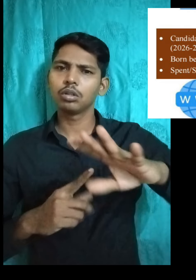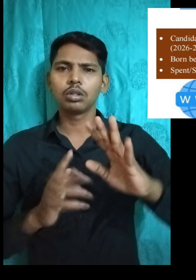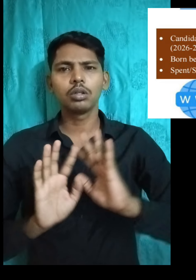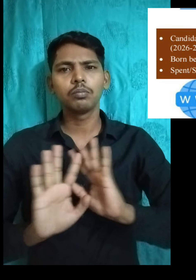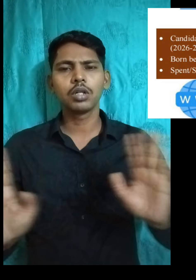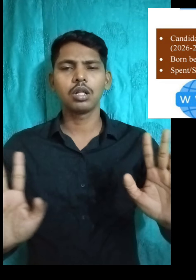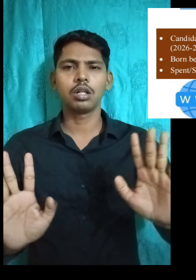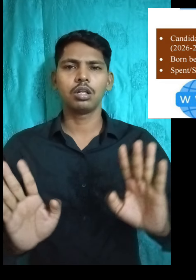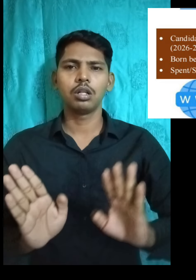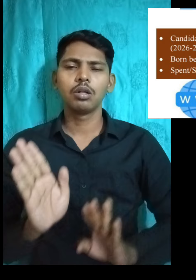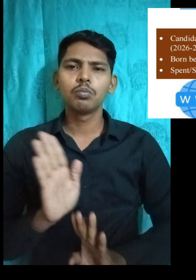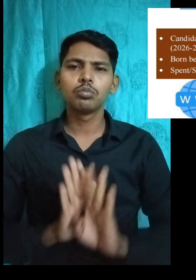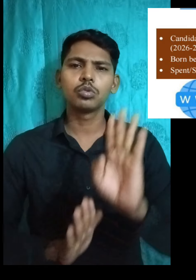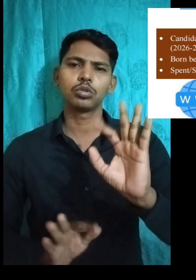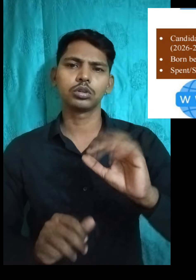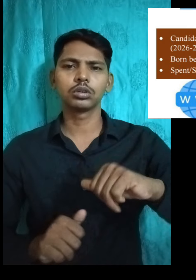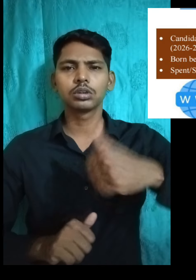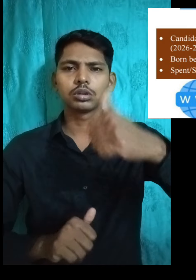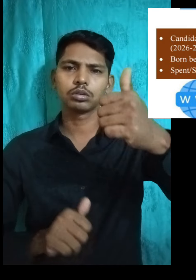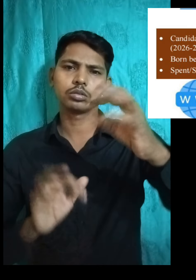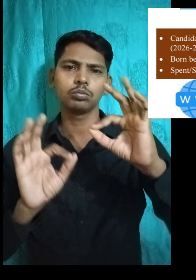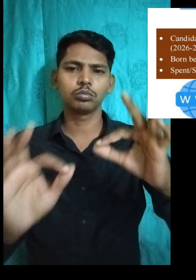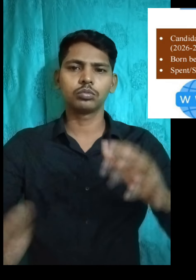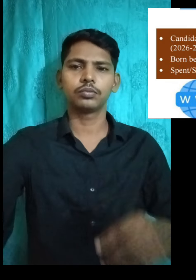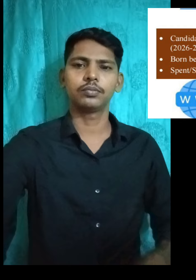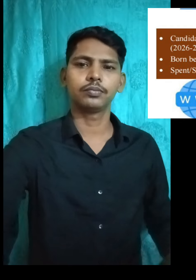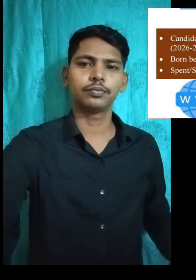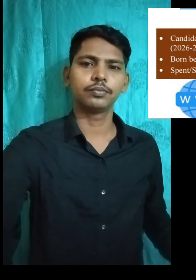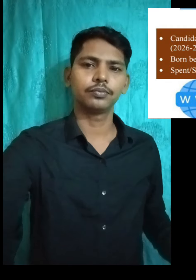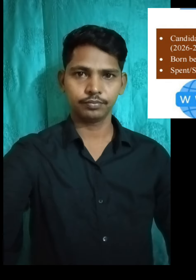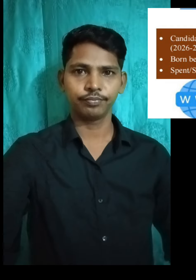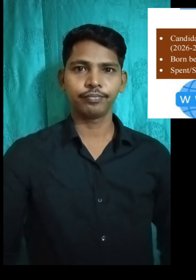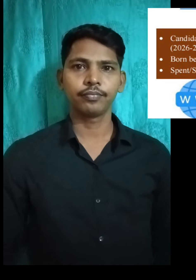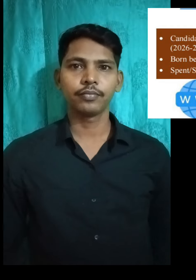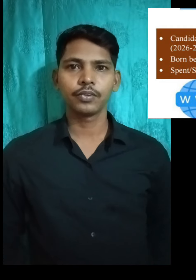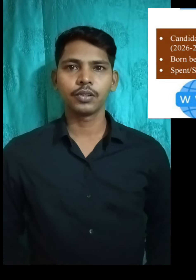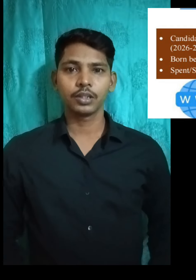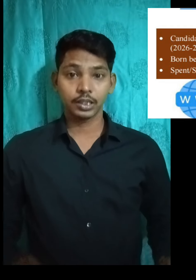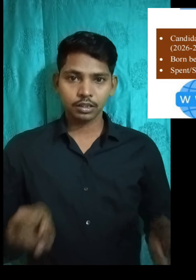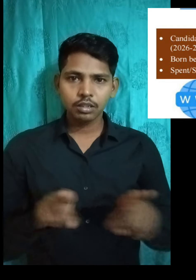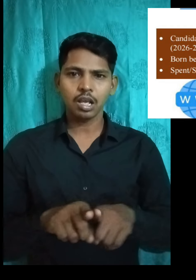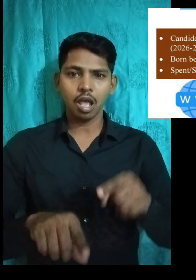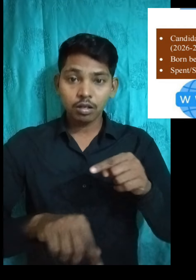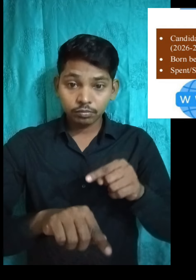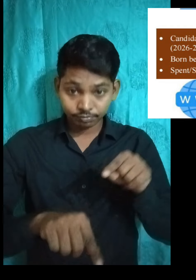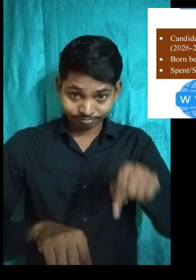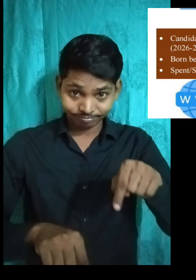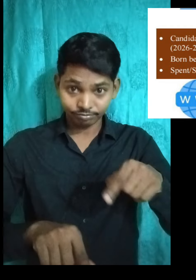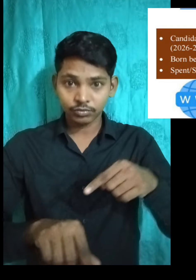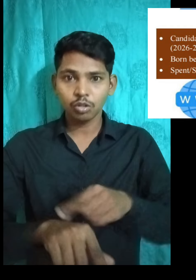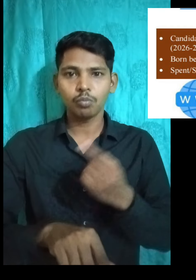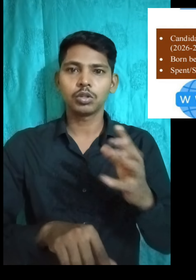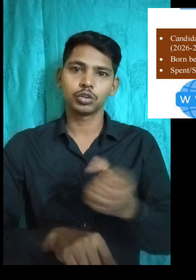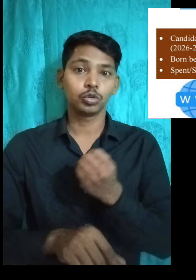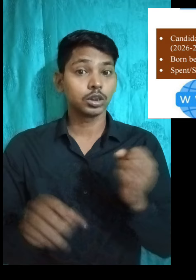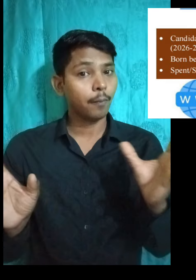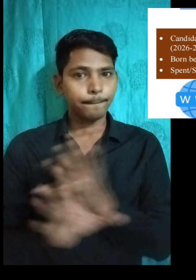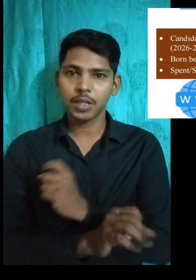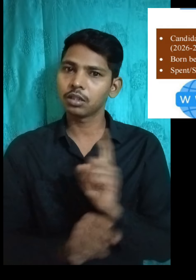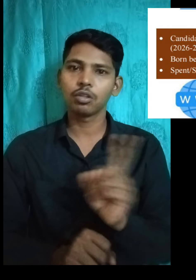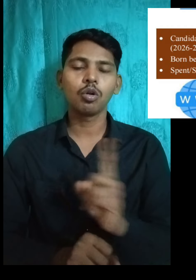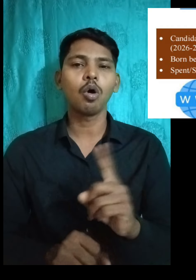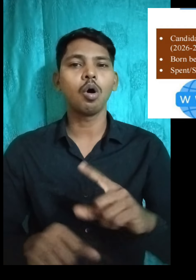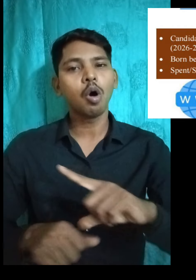बार बार रिक्वेस्ट कर रहा हूं कि अगर आपका बच्चा दिव्यांग है और क्लास 5 में पढ़ रहा है तो अवश्य एप्लीकेशन फॉर्म